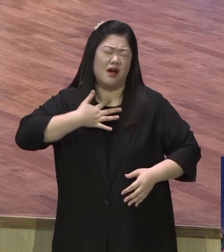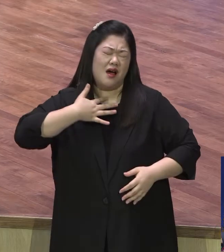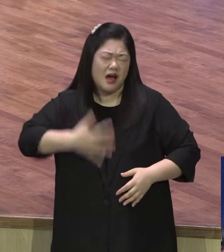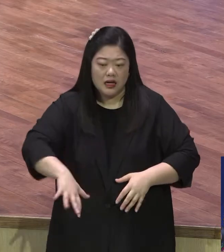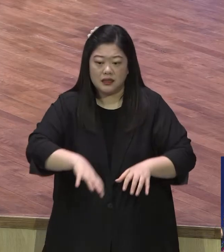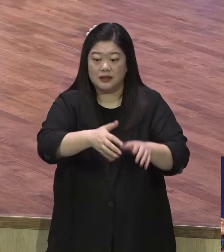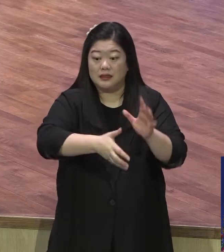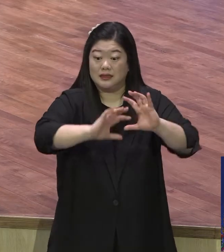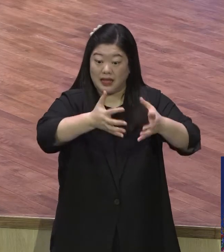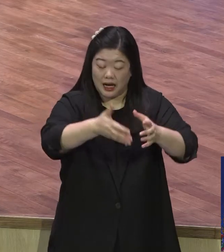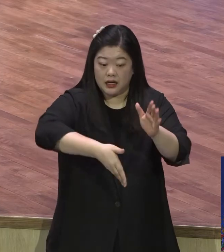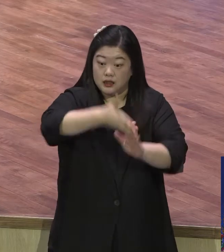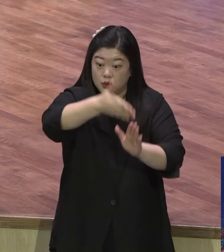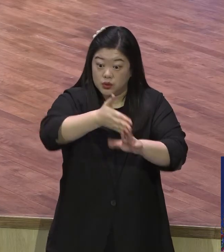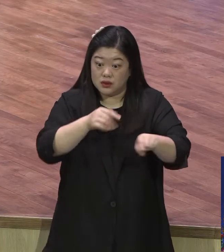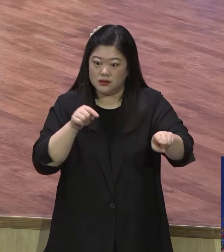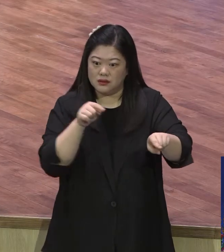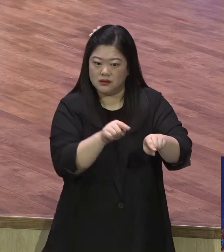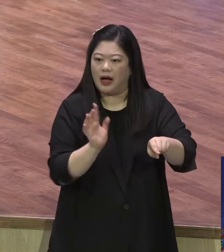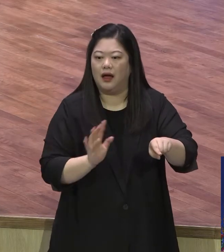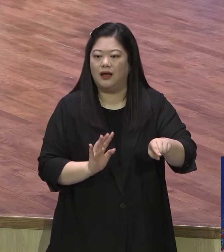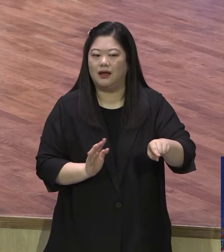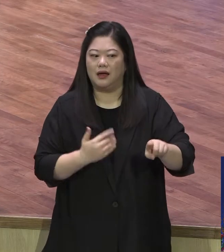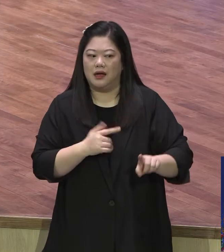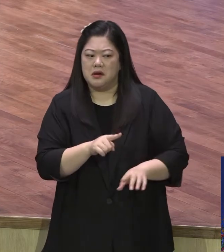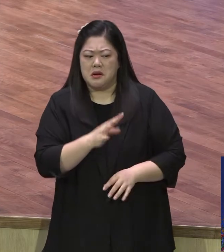도시에 다 도시에 시내 다 있어요